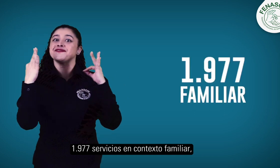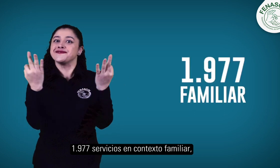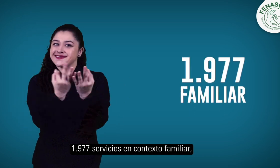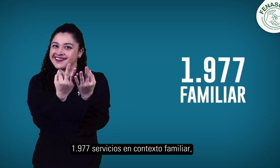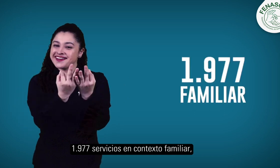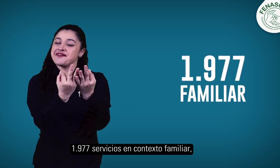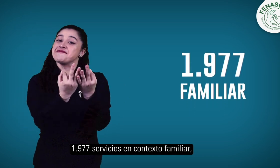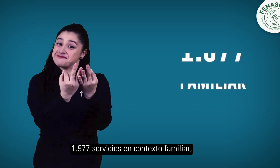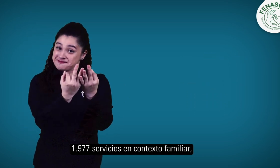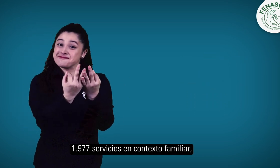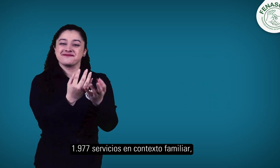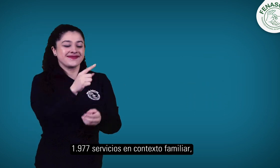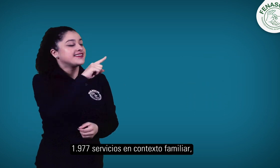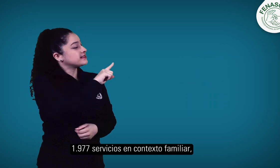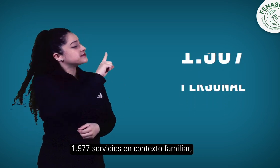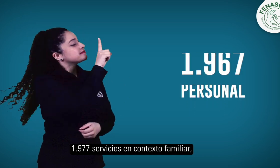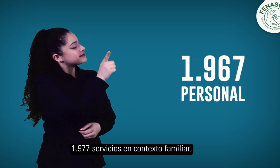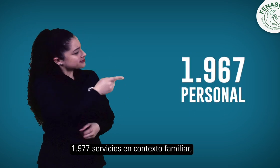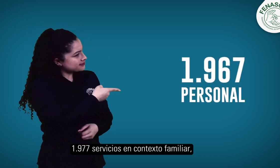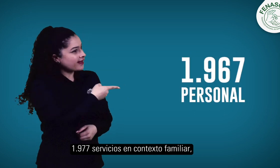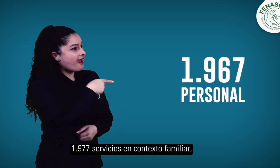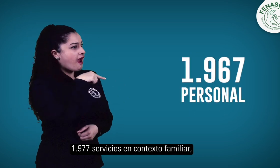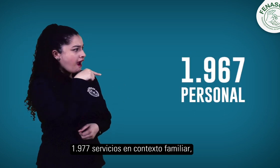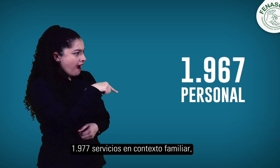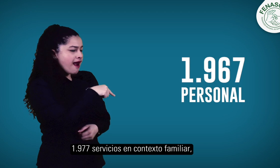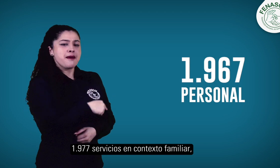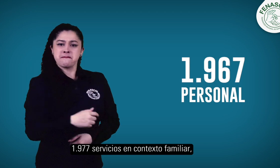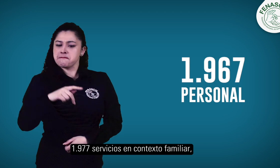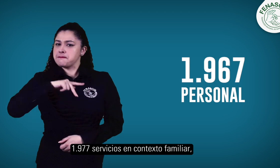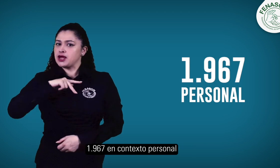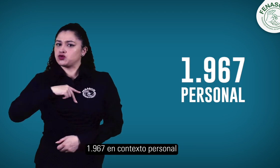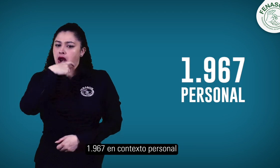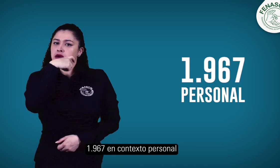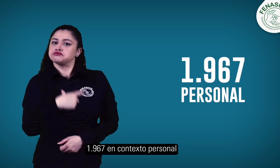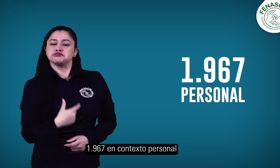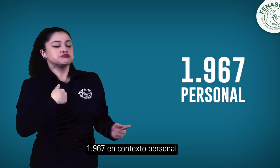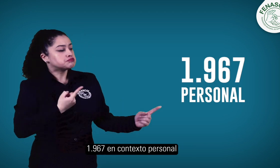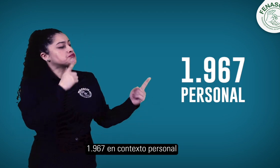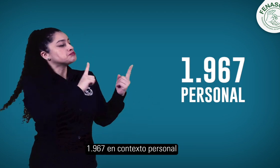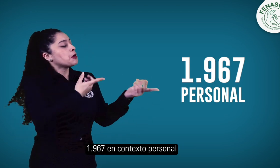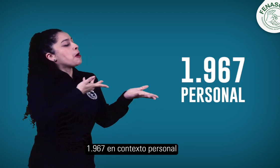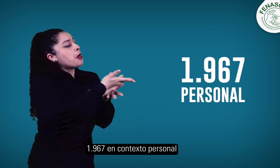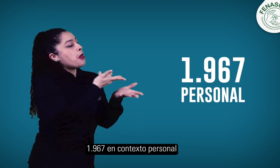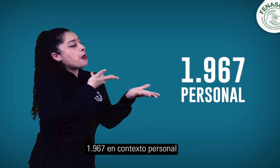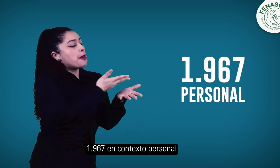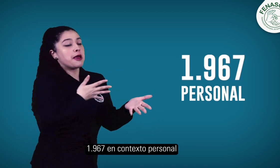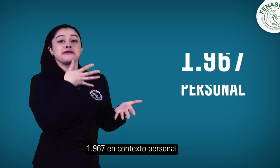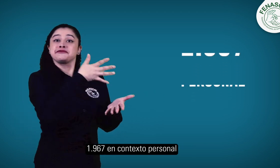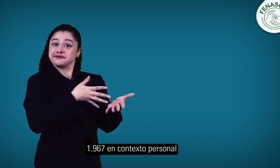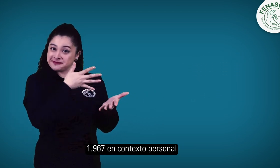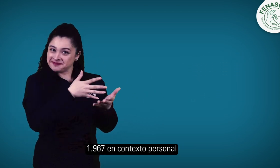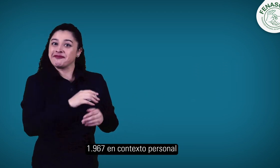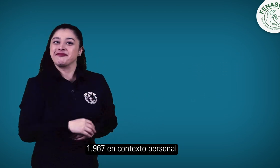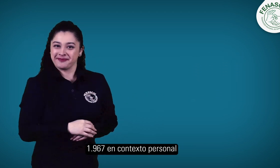1.977 servicios en contexto familiar. 1.967 en contexto personal.